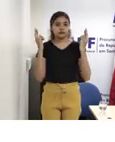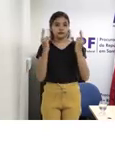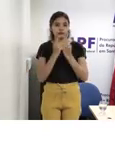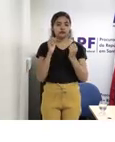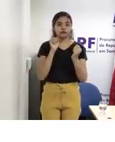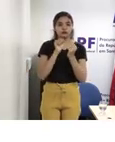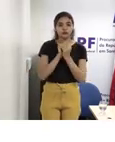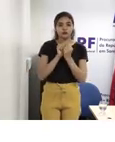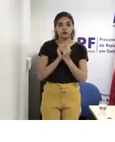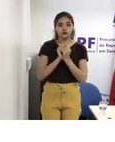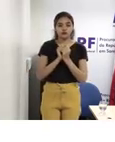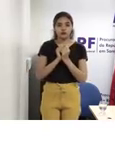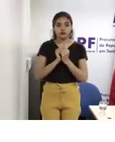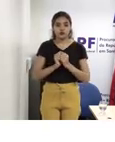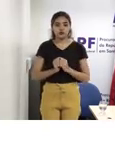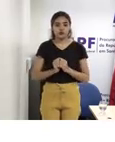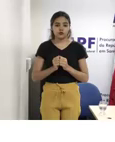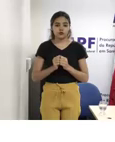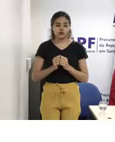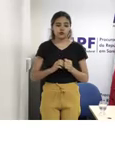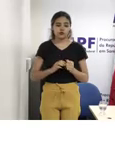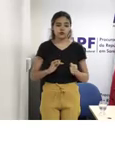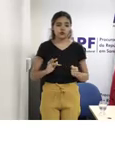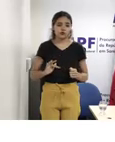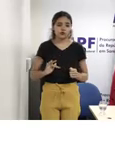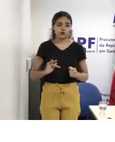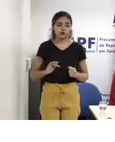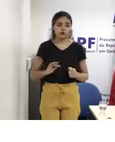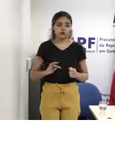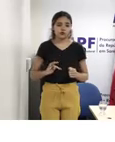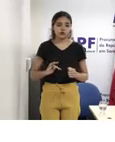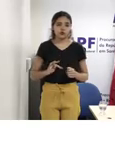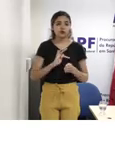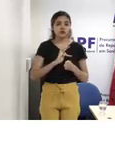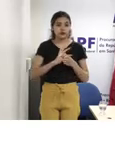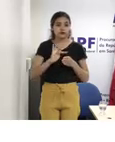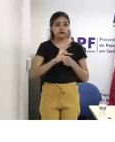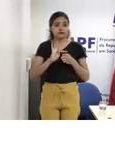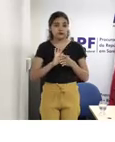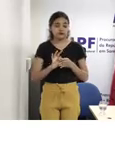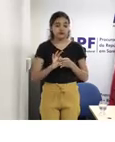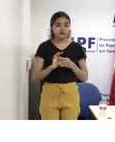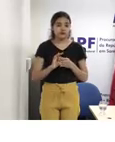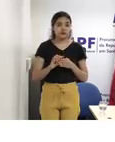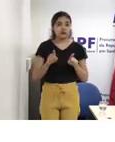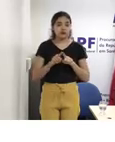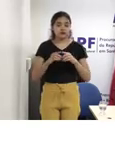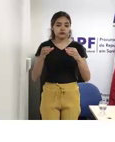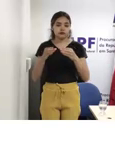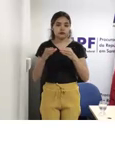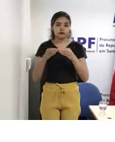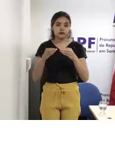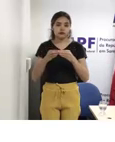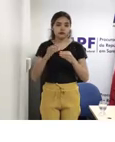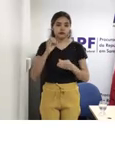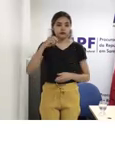município de Santa Aren como foi colocado pela Secretária de Assistência Social fizemos reunião com a tiag F Brasil e com atores sociais e não